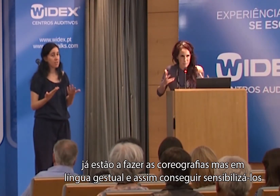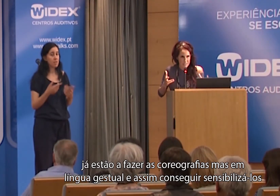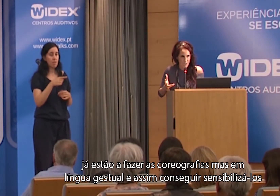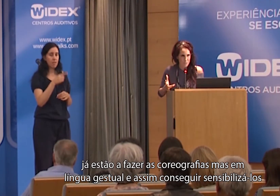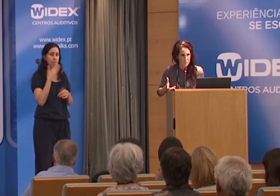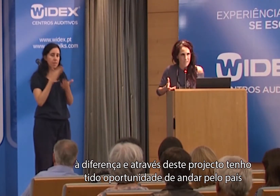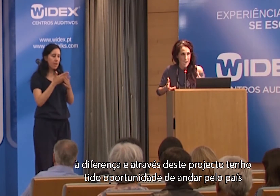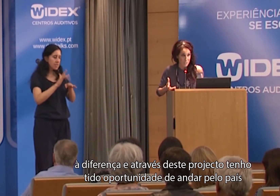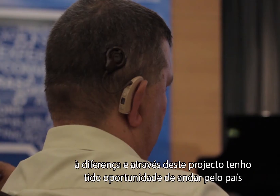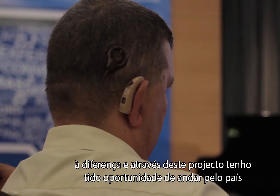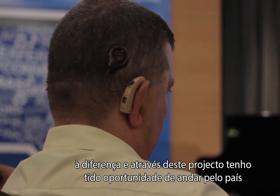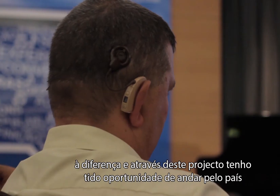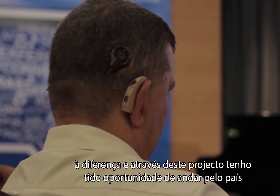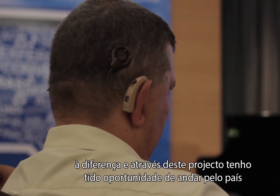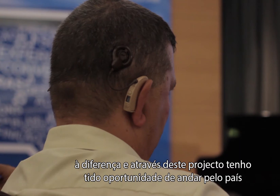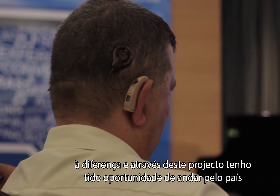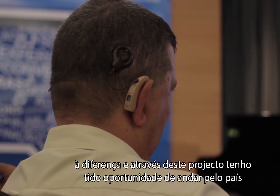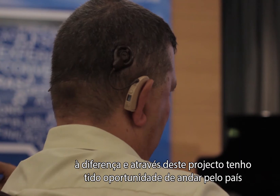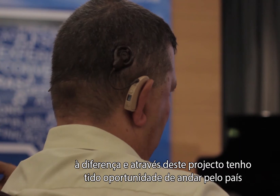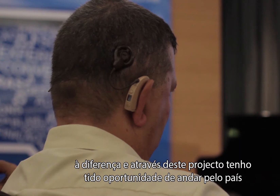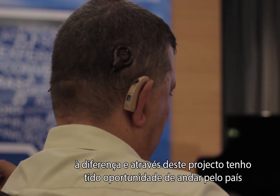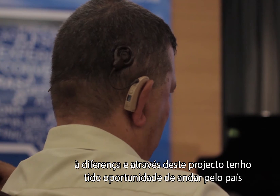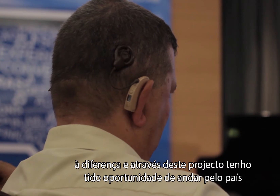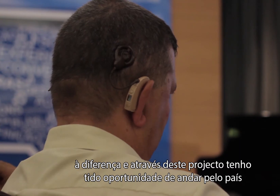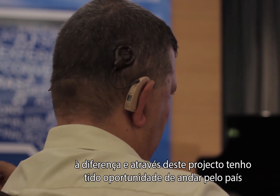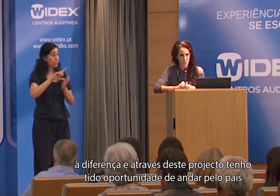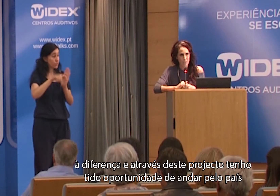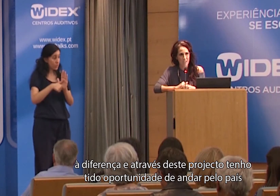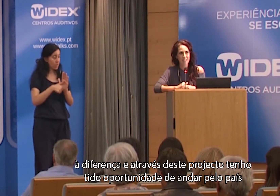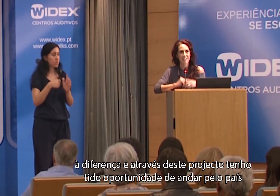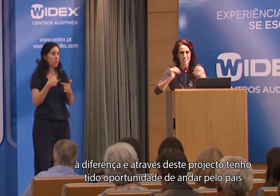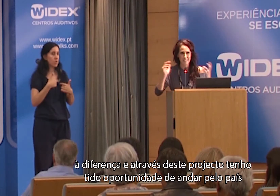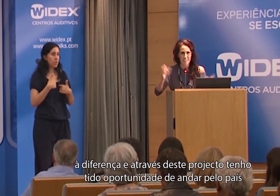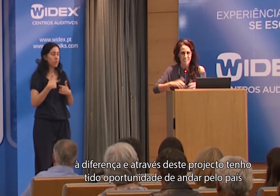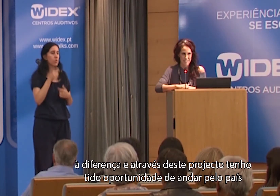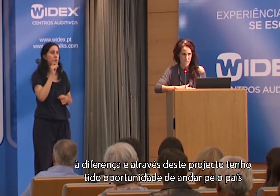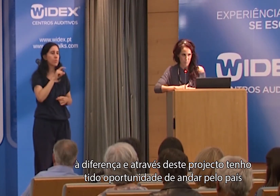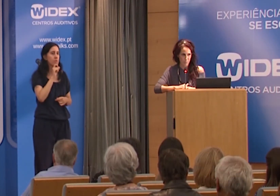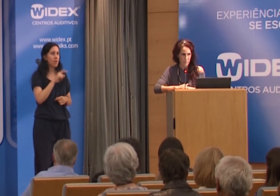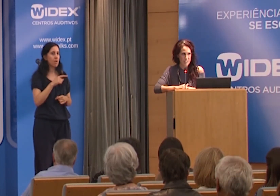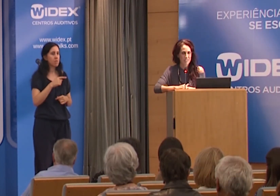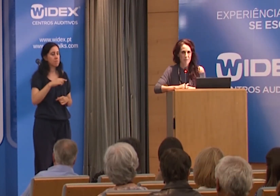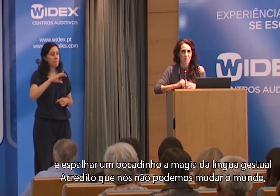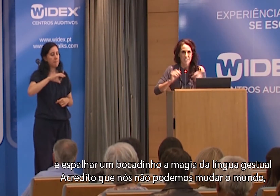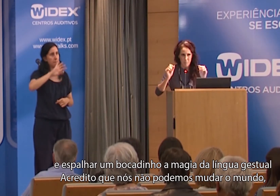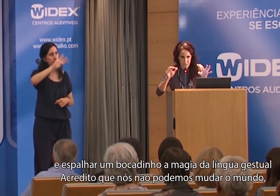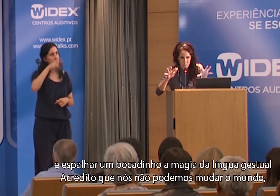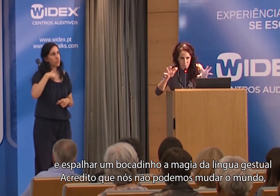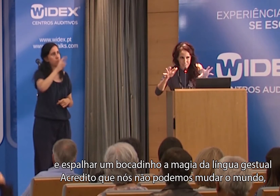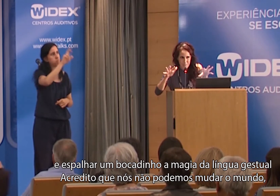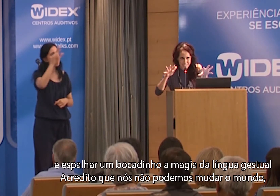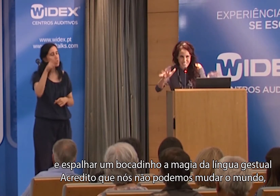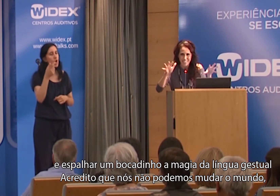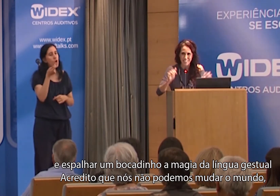conseguir sensibilizá-los à diferença e através deste projeto tenho tido a oportunidade de andar pelo país e espalhar